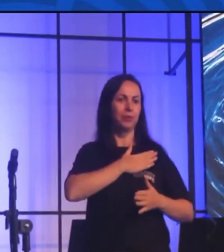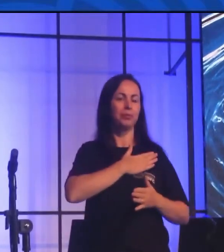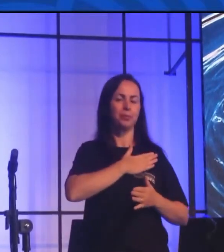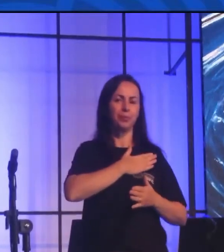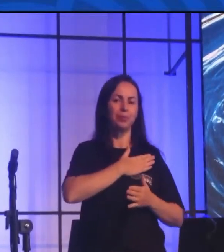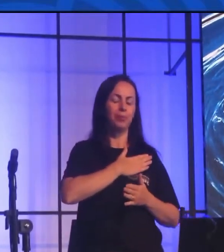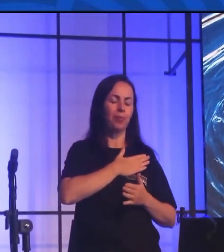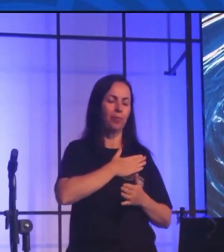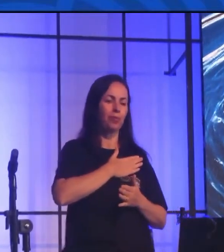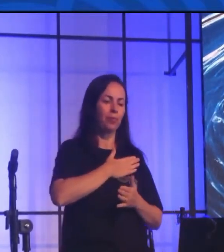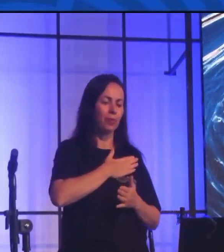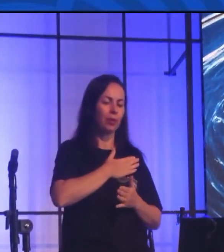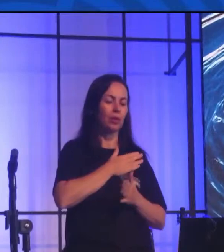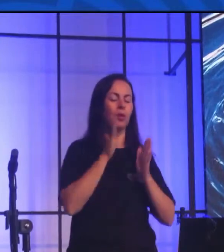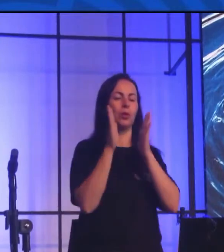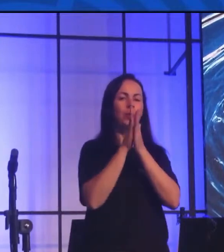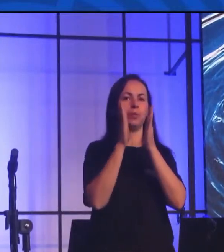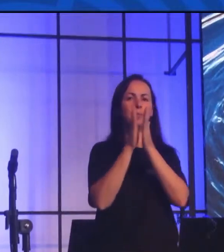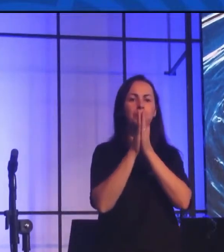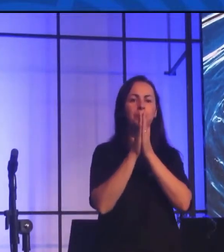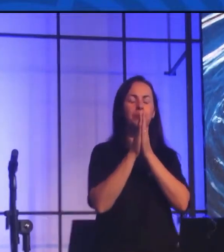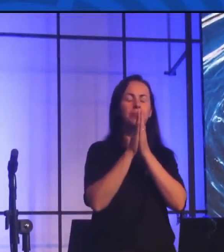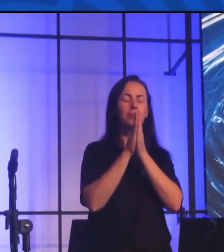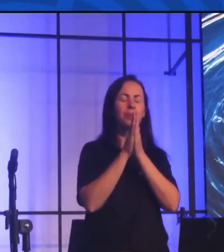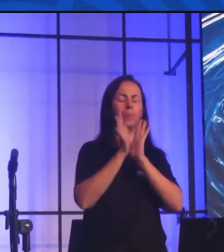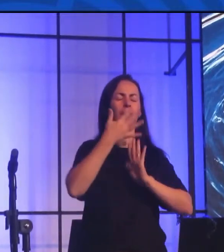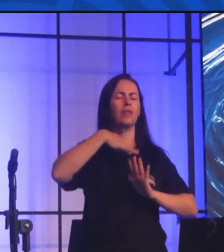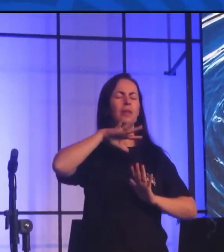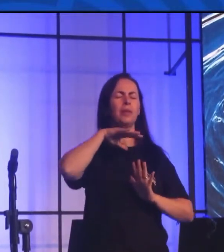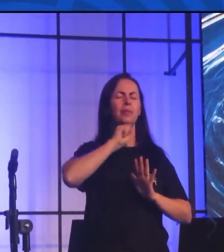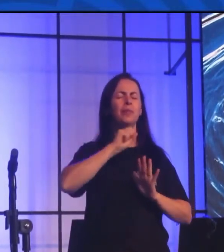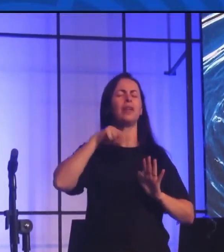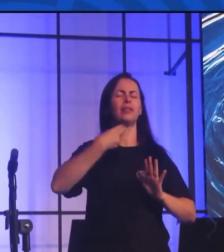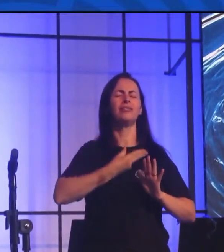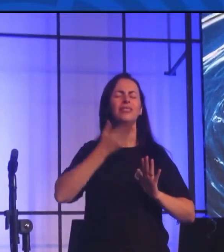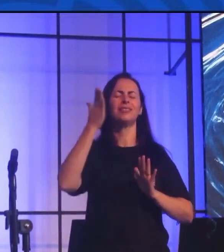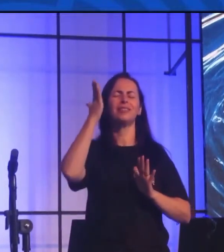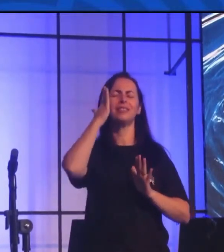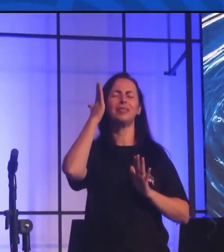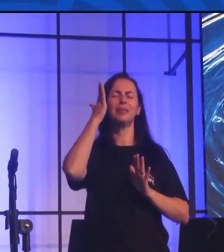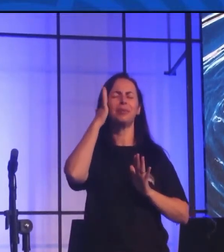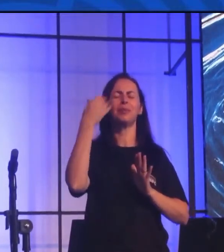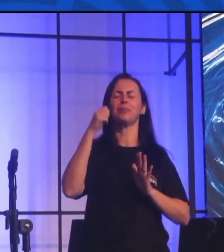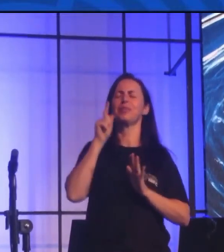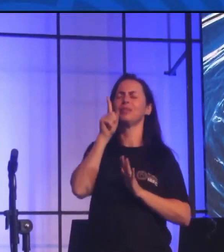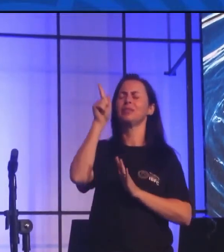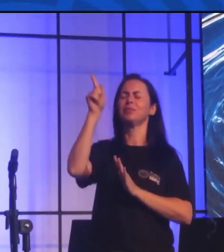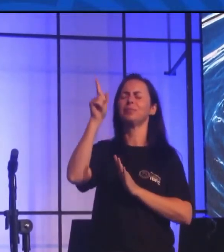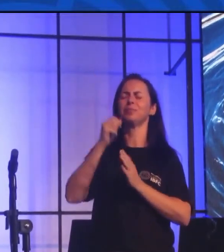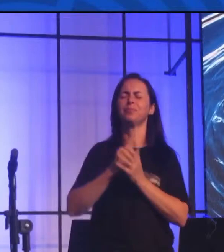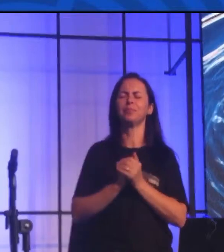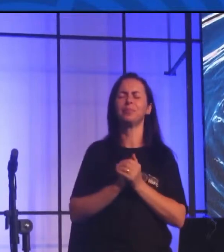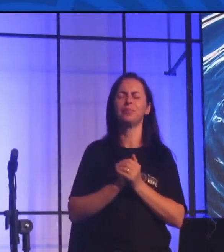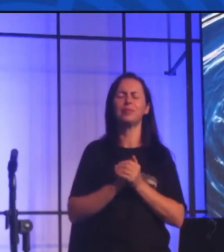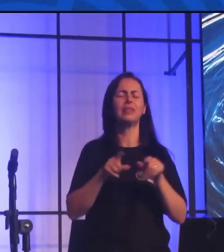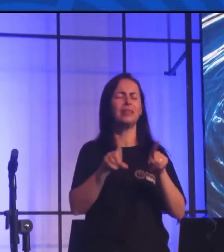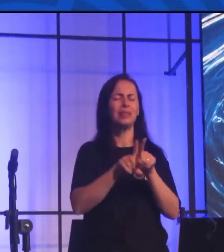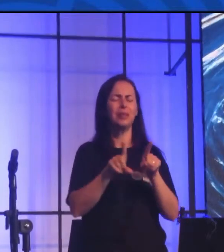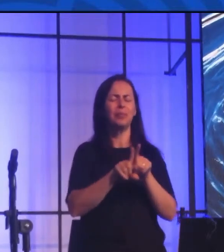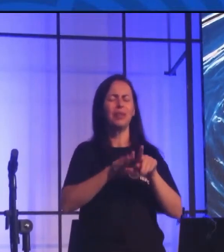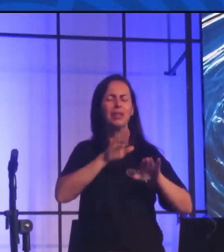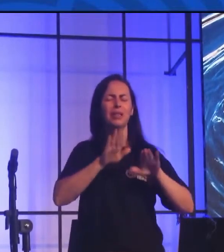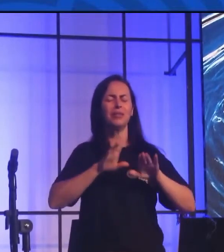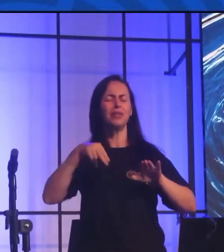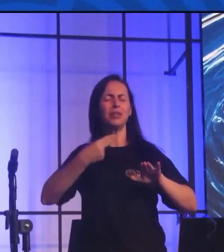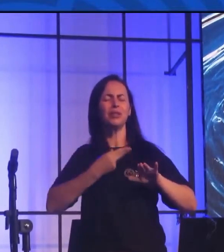está e nós vamos orar. Pai, nós reconhecemos que precisamos de Ti, que muitas vezes as coisas